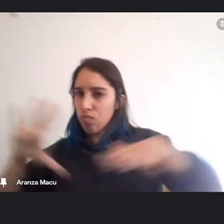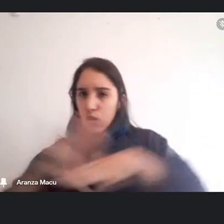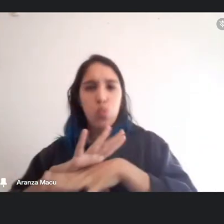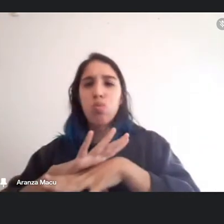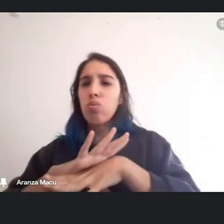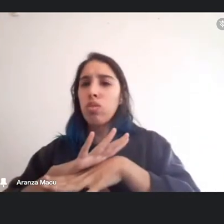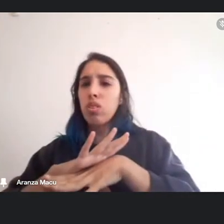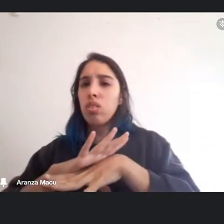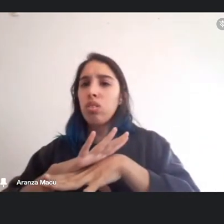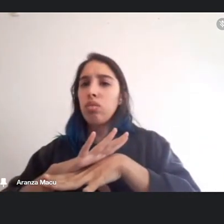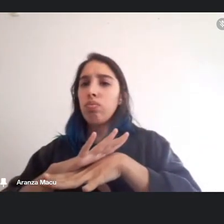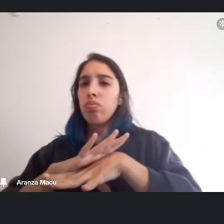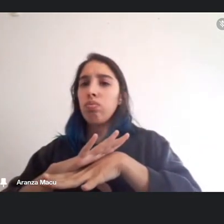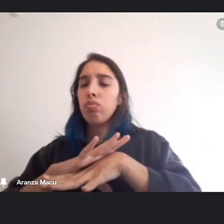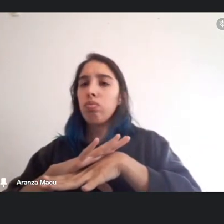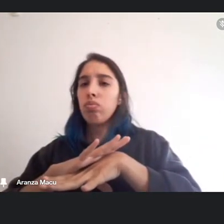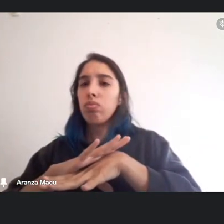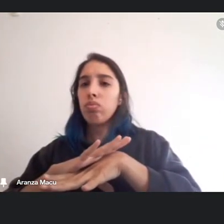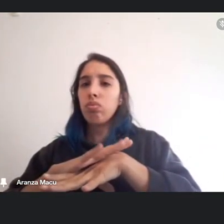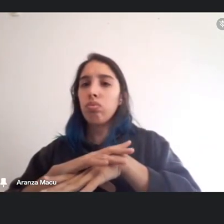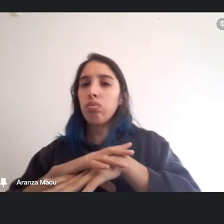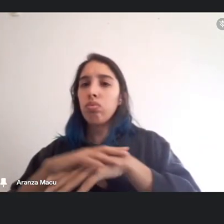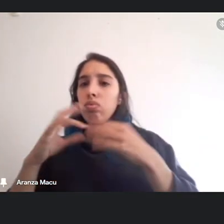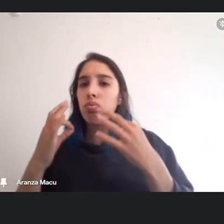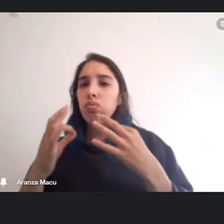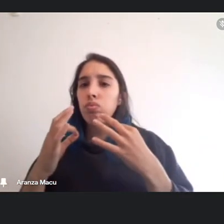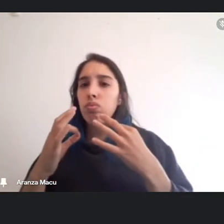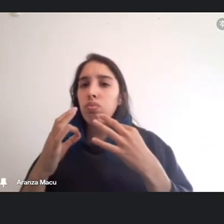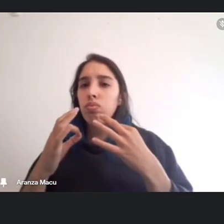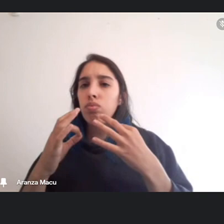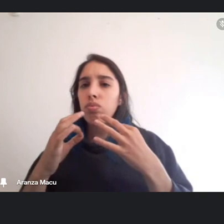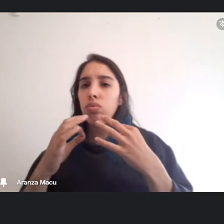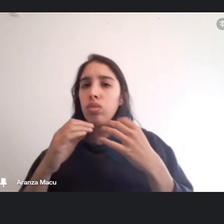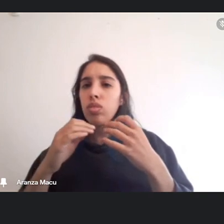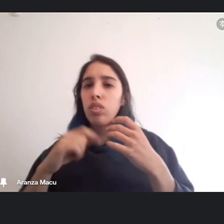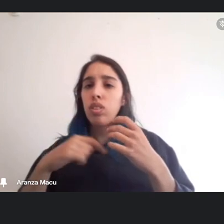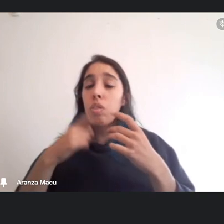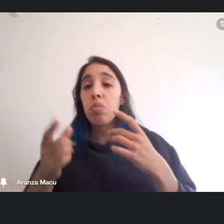Sí. Después queda todo afuera y no otra to